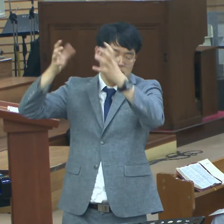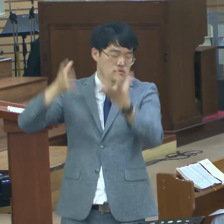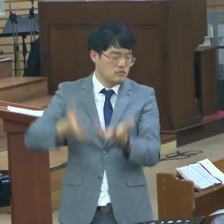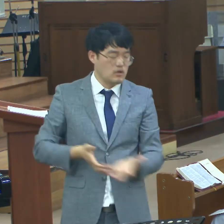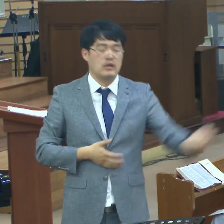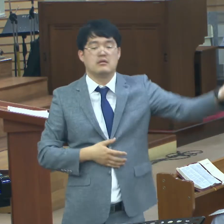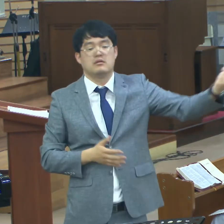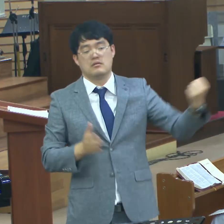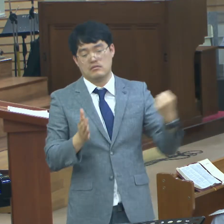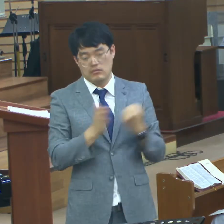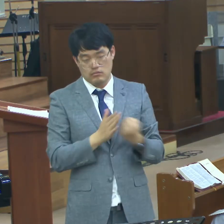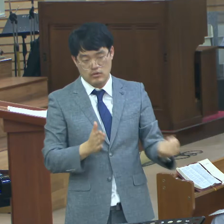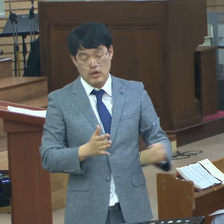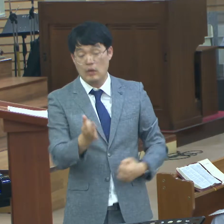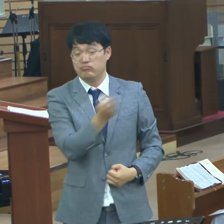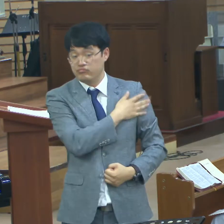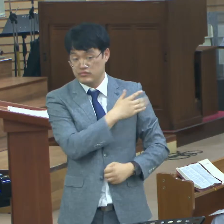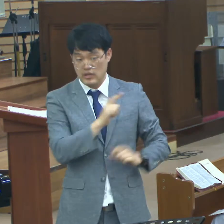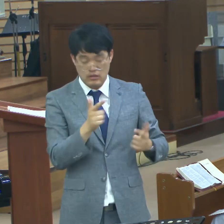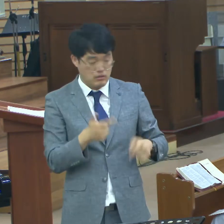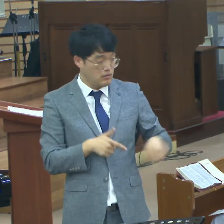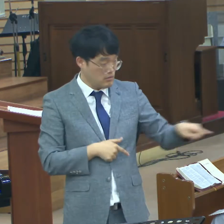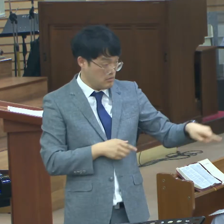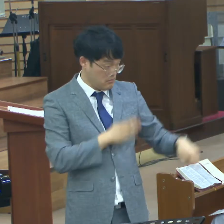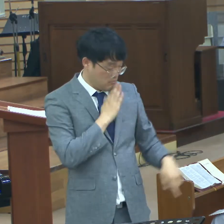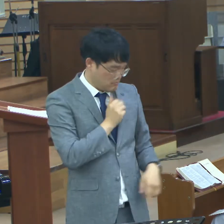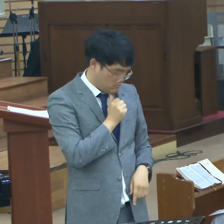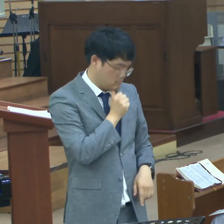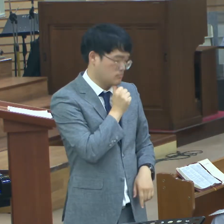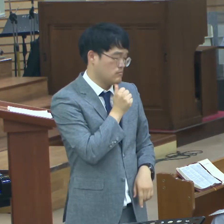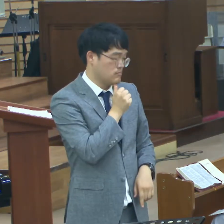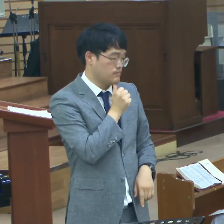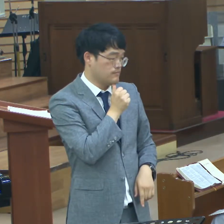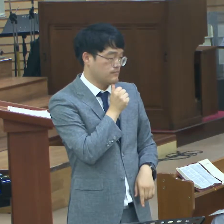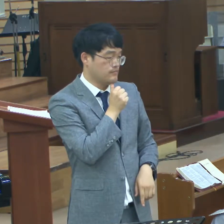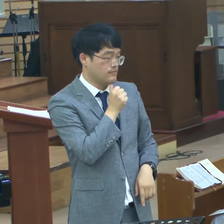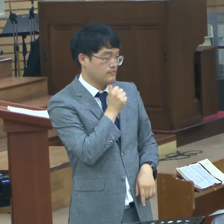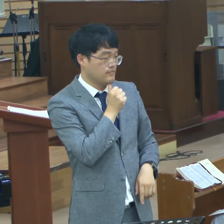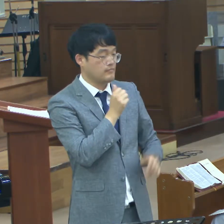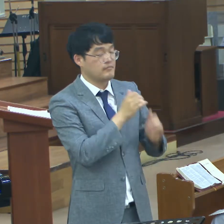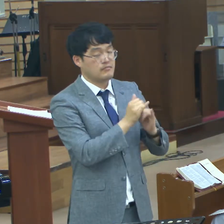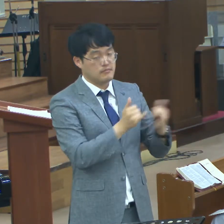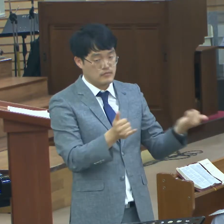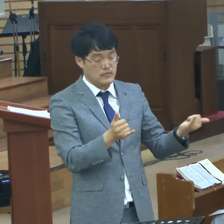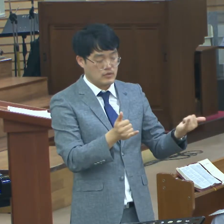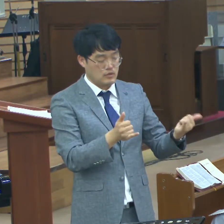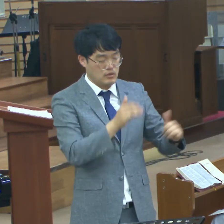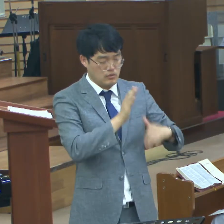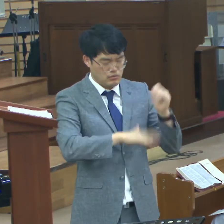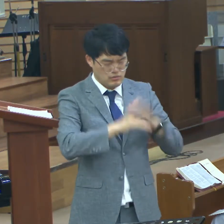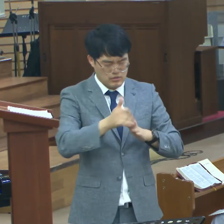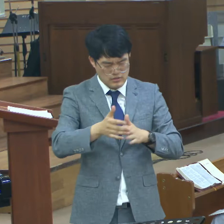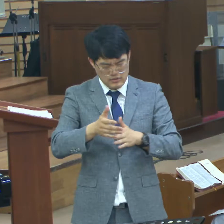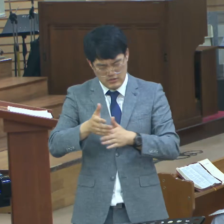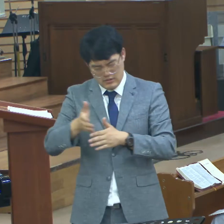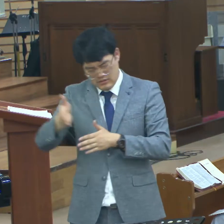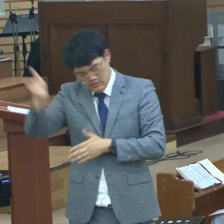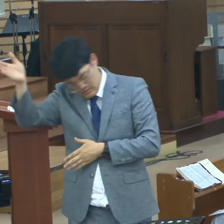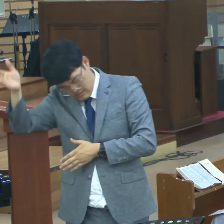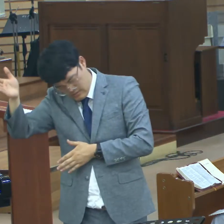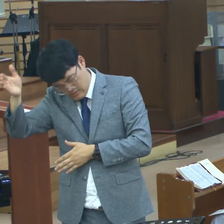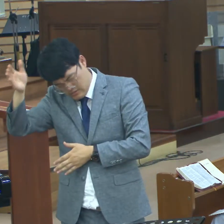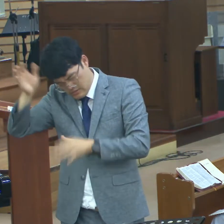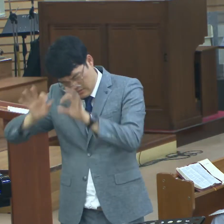아니에요. 정말 가난한데 그 가난한 자가 손을 내밀 때 하나님은 천국을 그